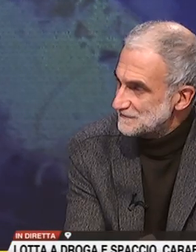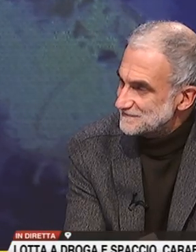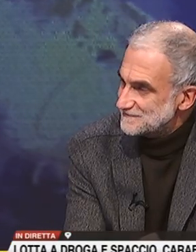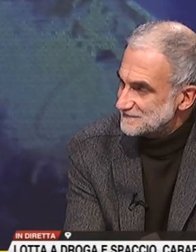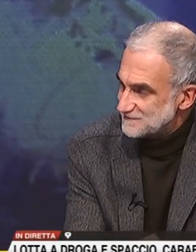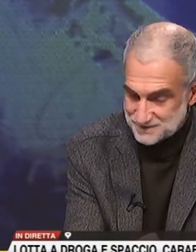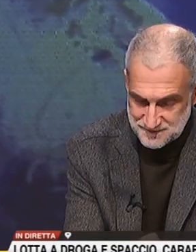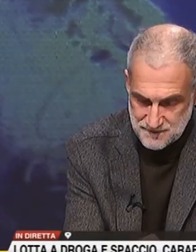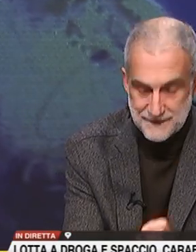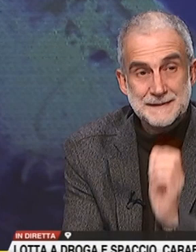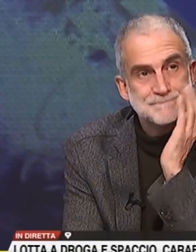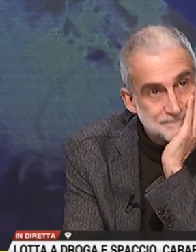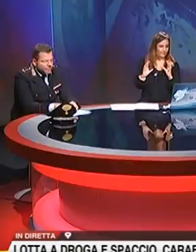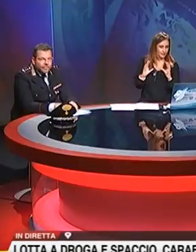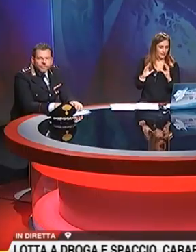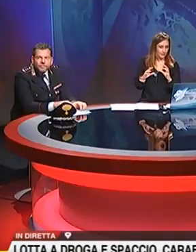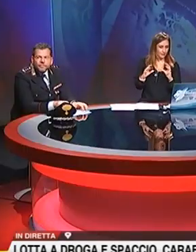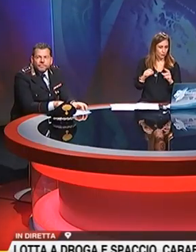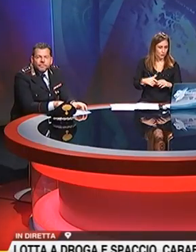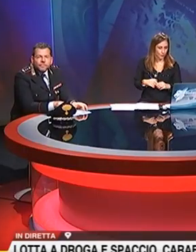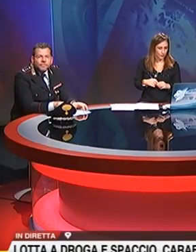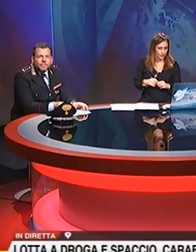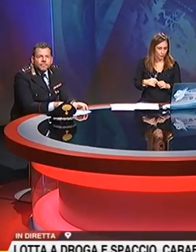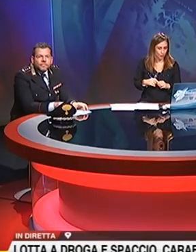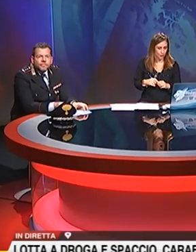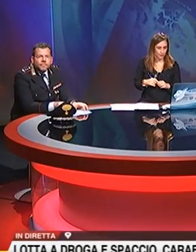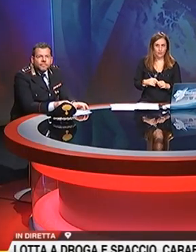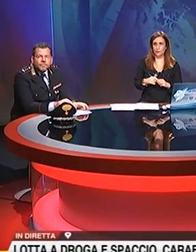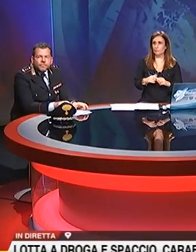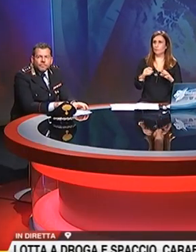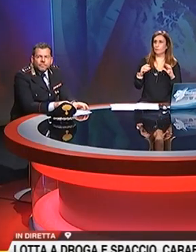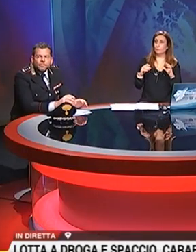Buongiorno. Dunque, non so se possiamo far vedere in questo momento,